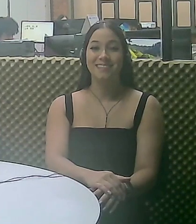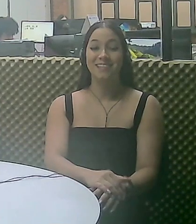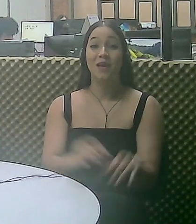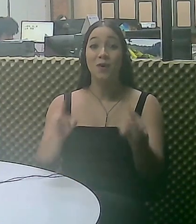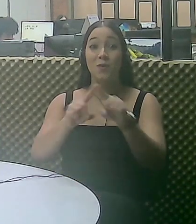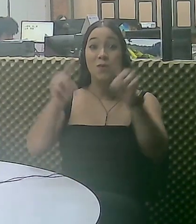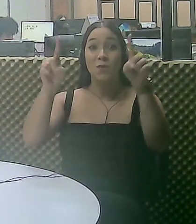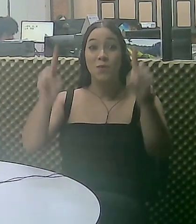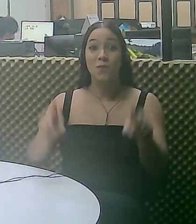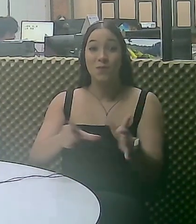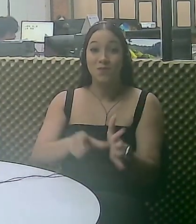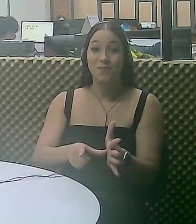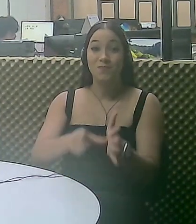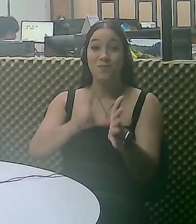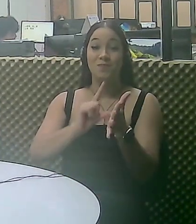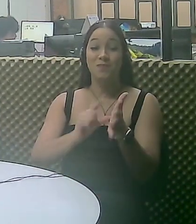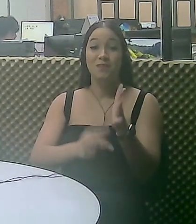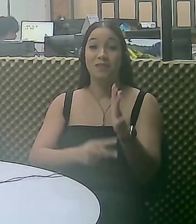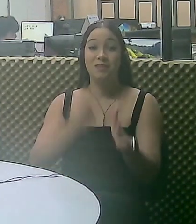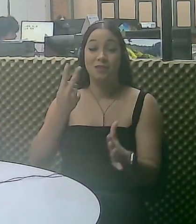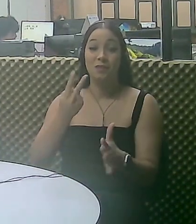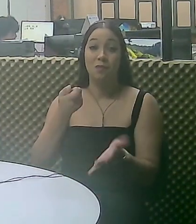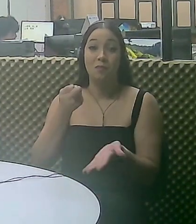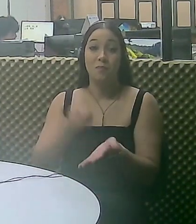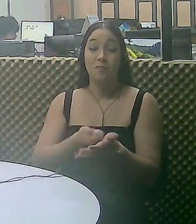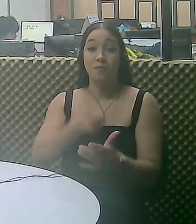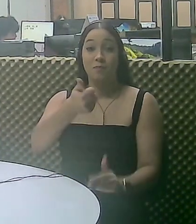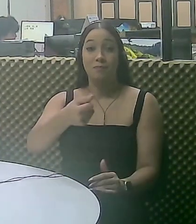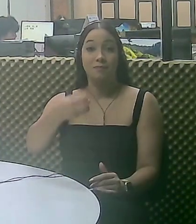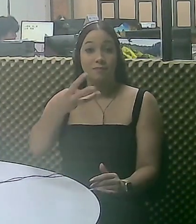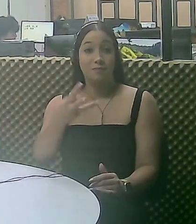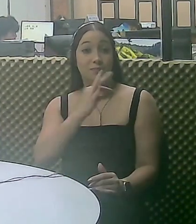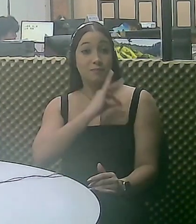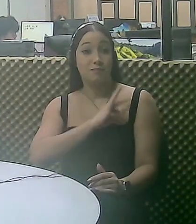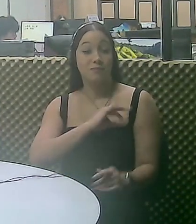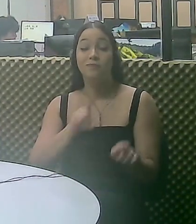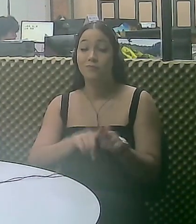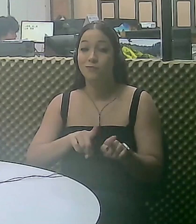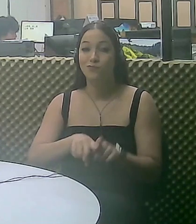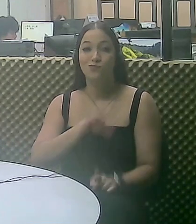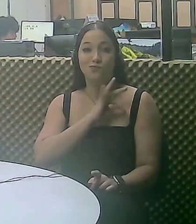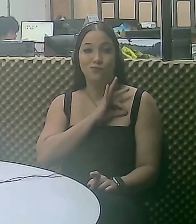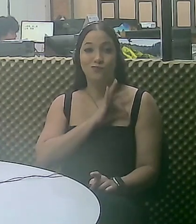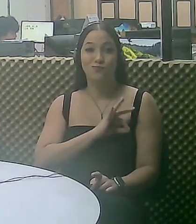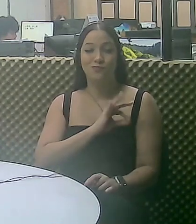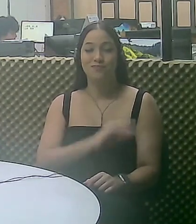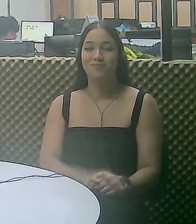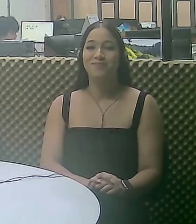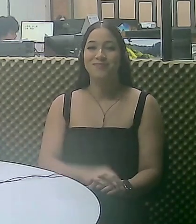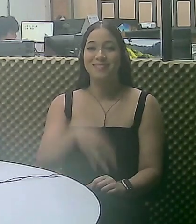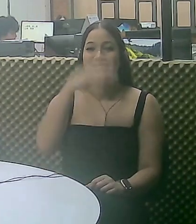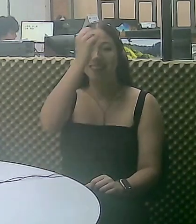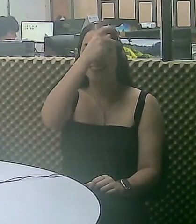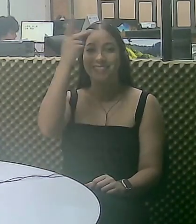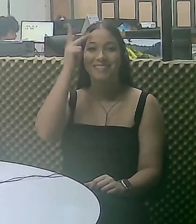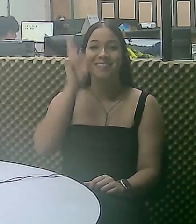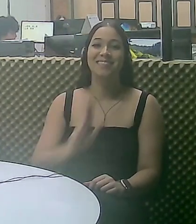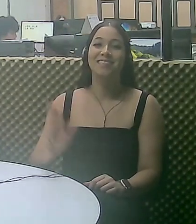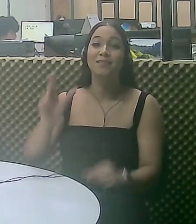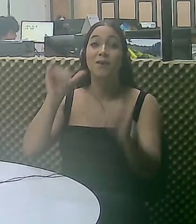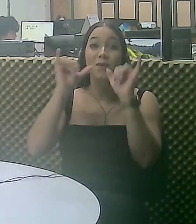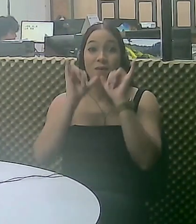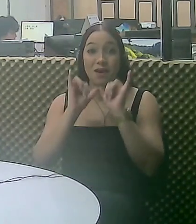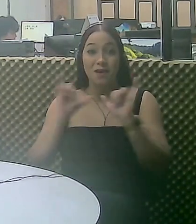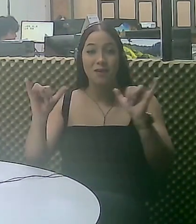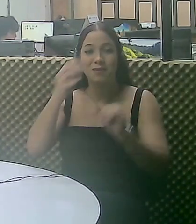Servidores terão antecipação da segunda parcela do 13º e dos salários. A Prefeitura de Uberlândia informa